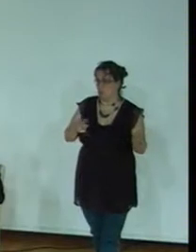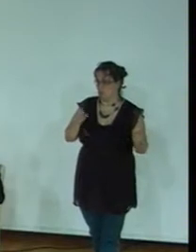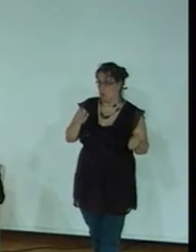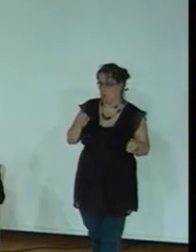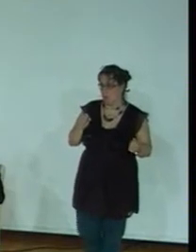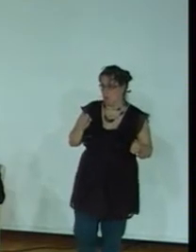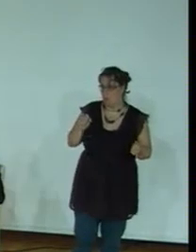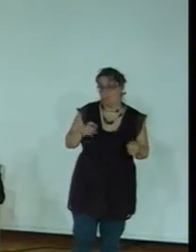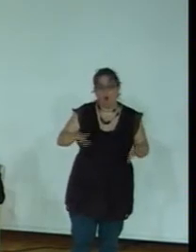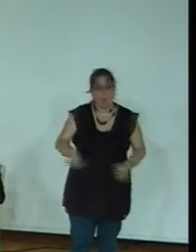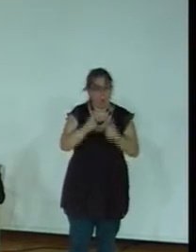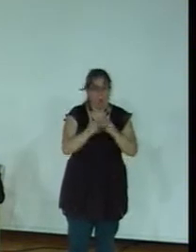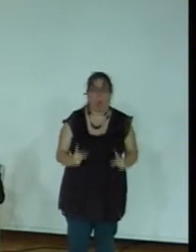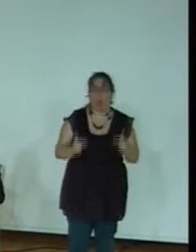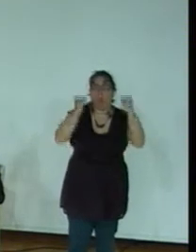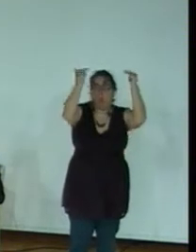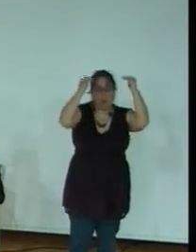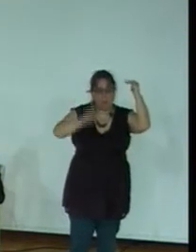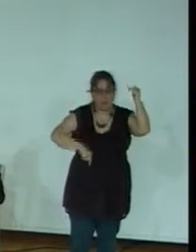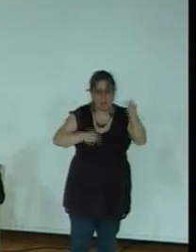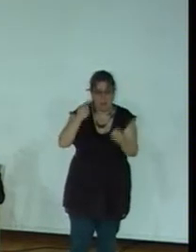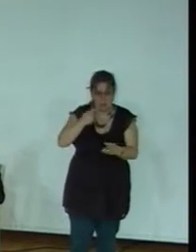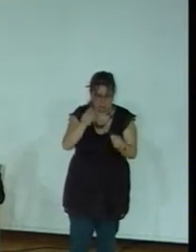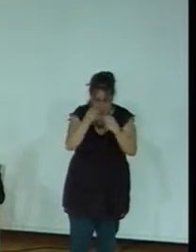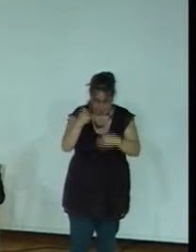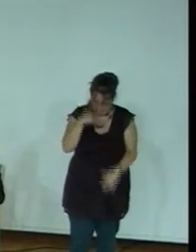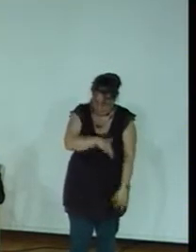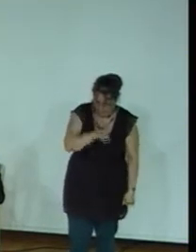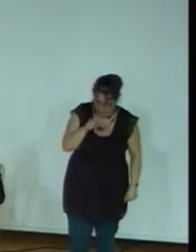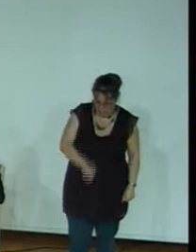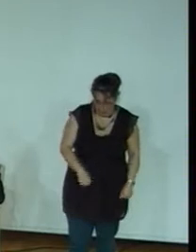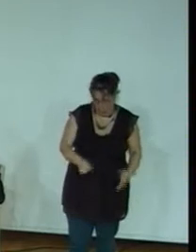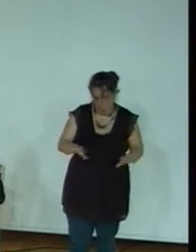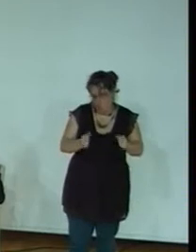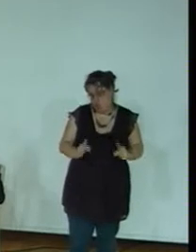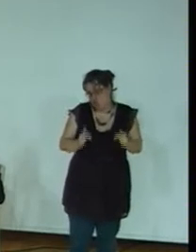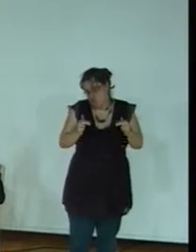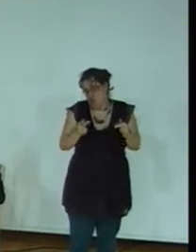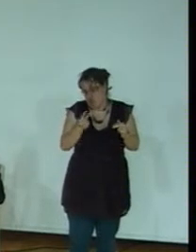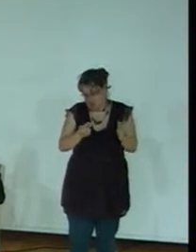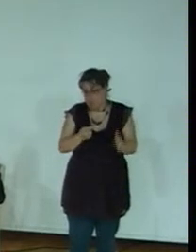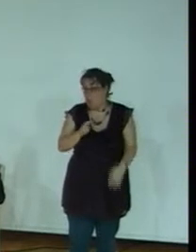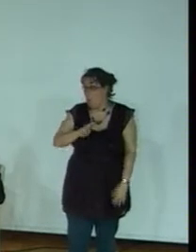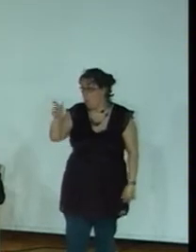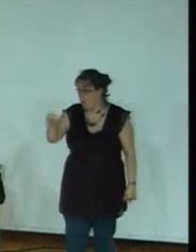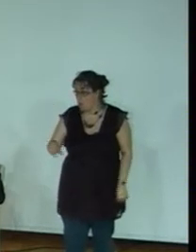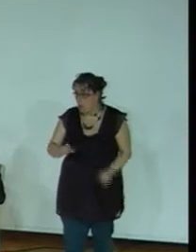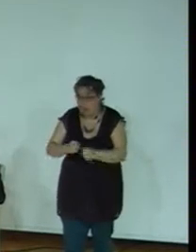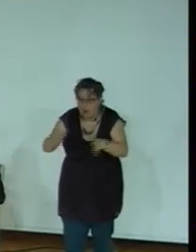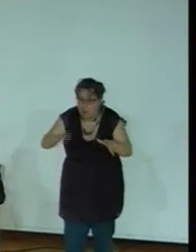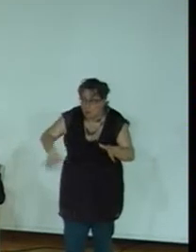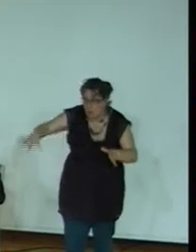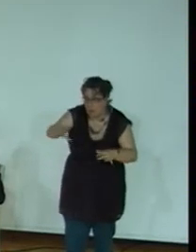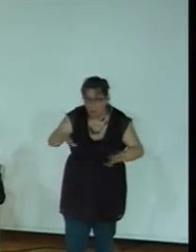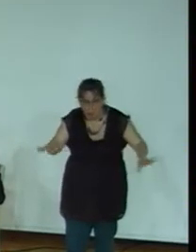hein, ça va très très vite pour se former là-dessus, ça ne posera pas de problème. En revanche, pour la totalité des autres,